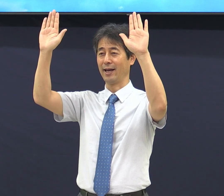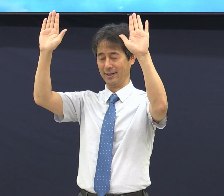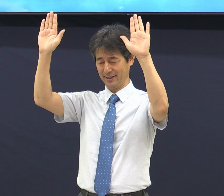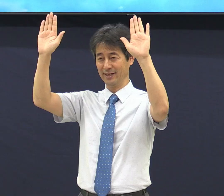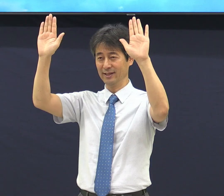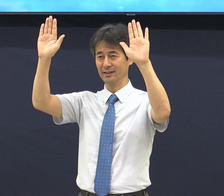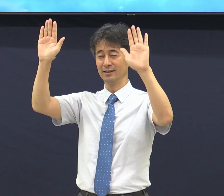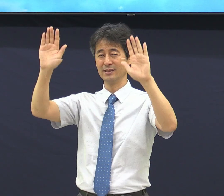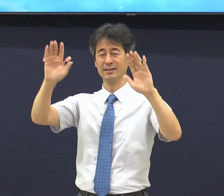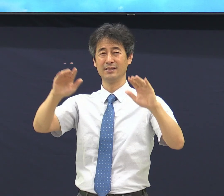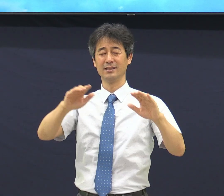모세가